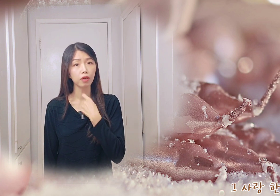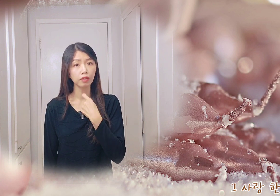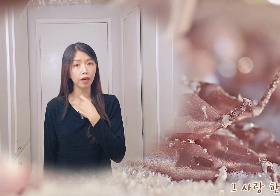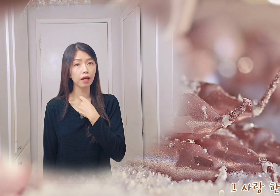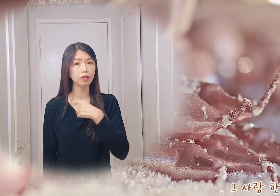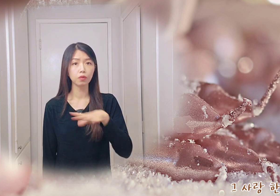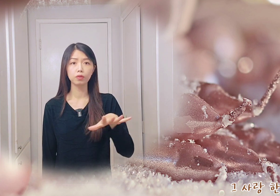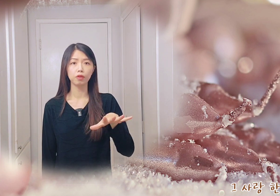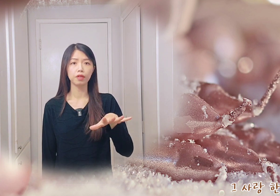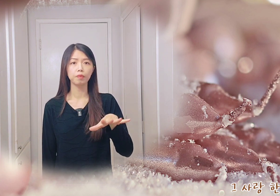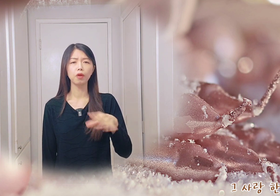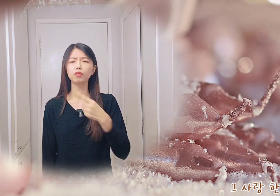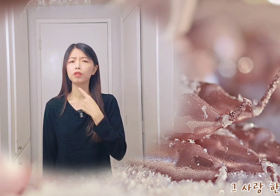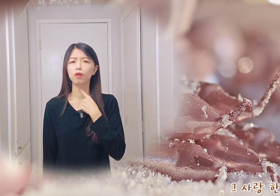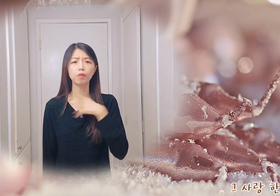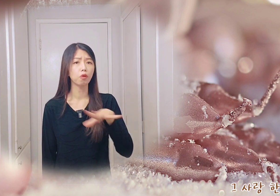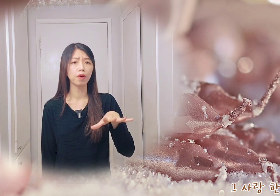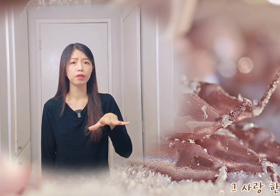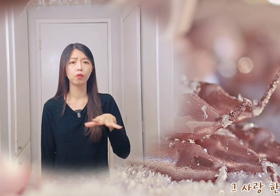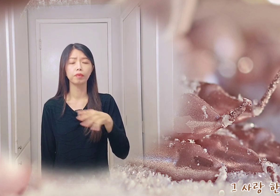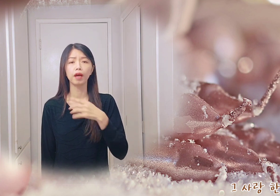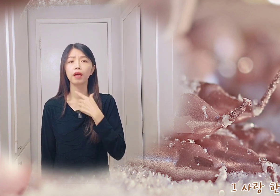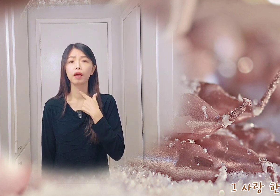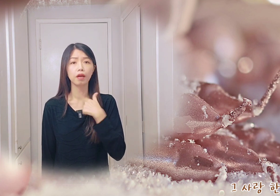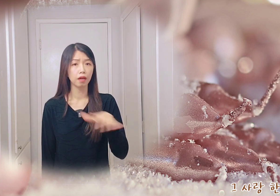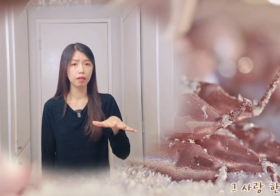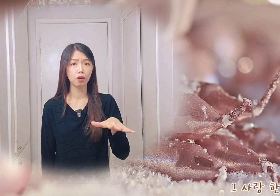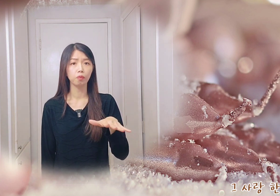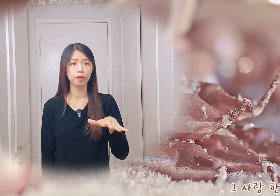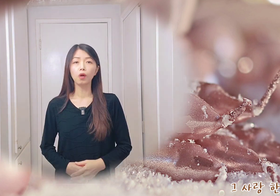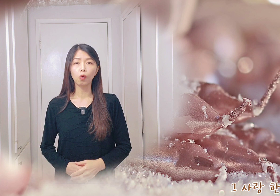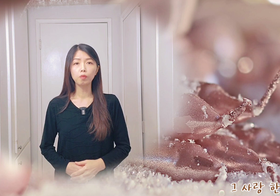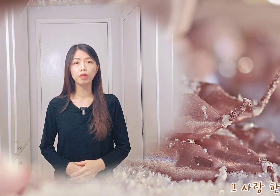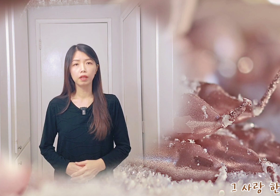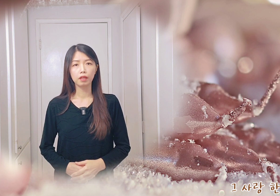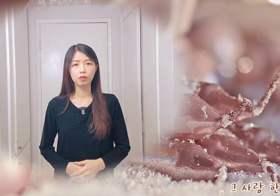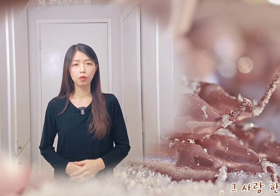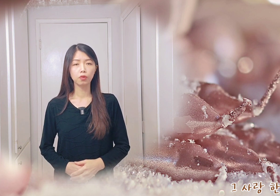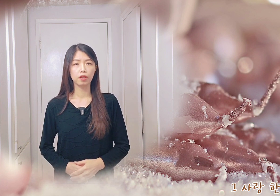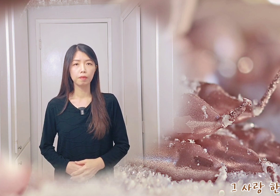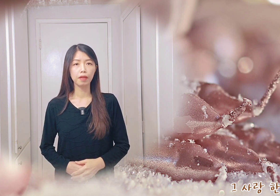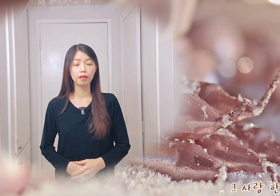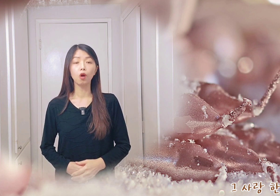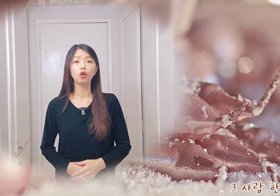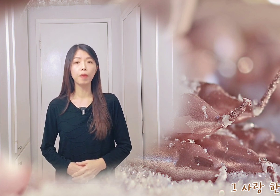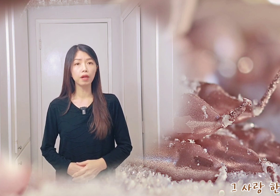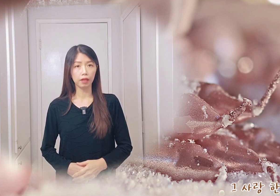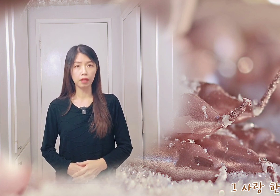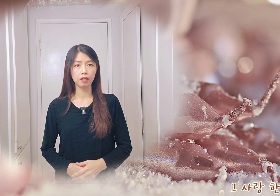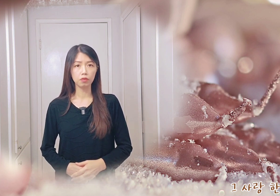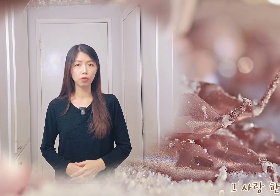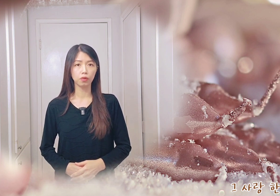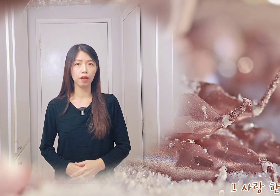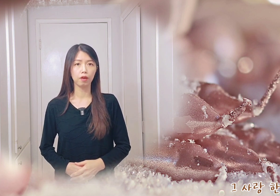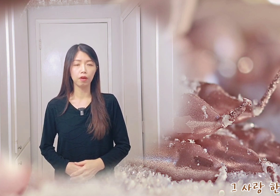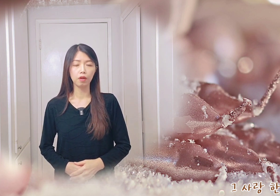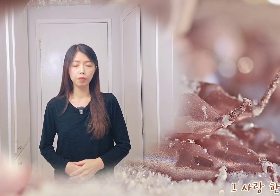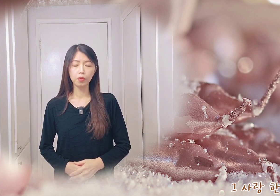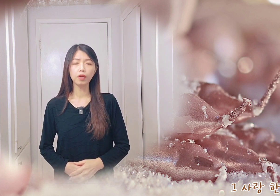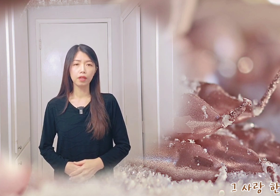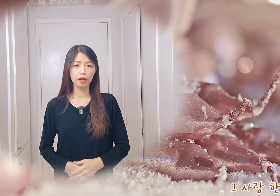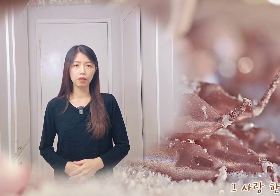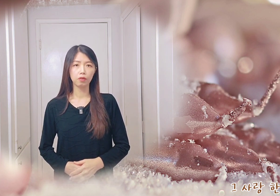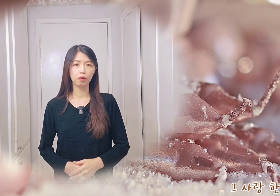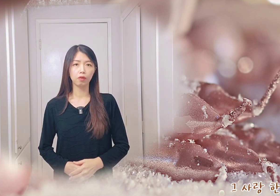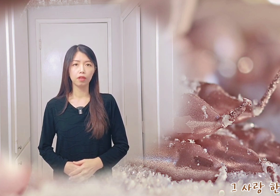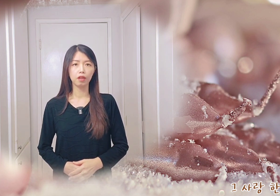검지로 찍었다가 손 전체를 펴주시는 거예요. 뭐뭐 한 적 없다. 한 적 없다. 경험을 나타내는 수어도 되지만 결백을 나타내는 수어도 돼요.